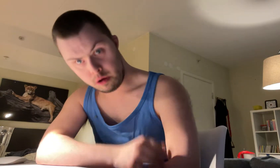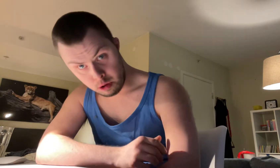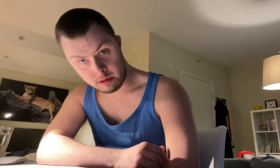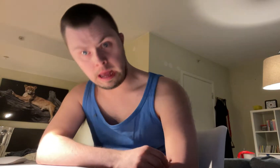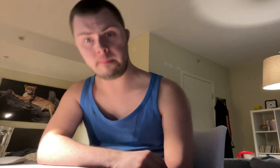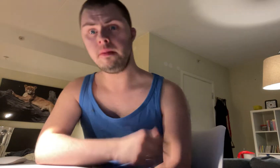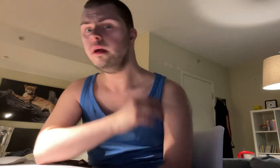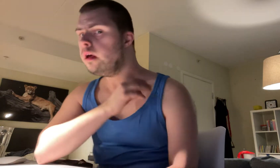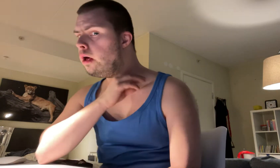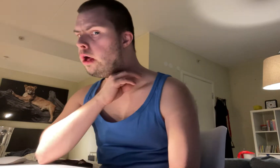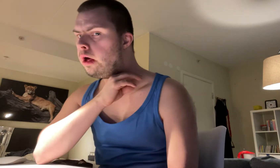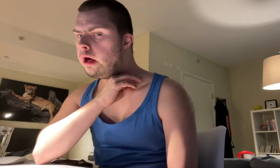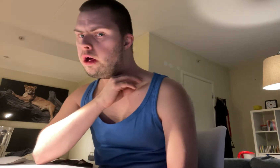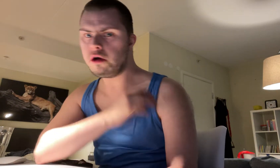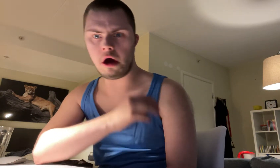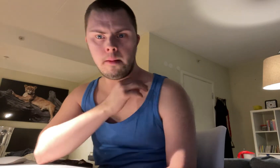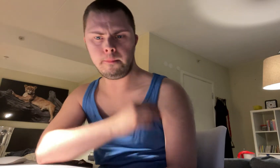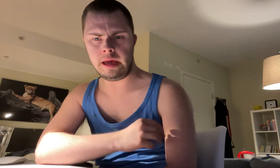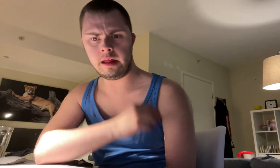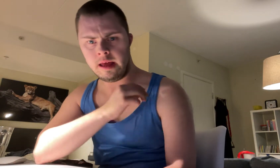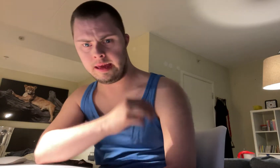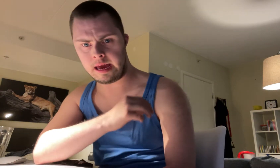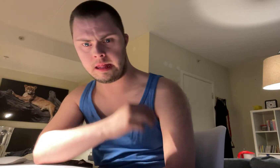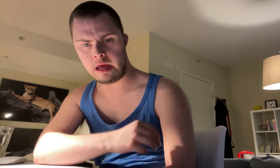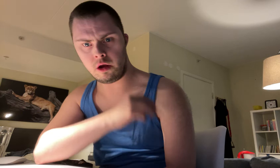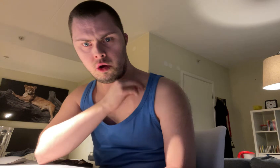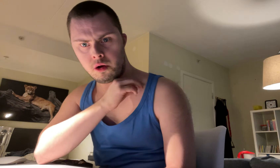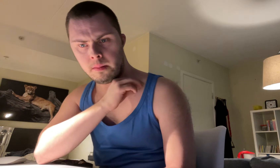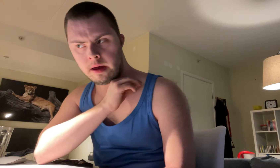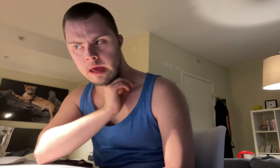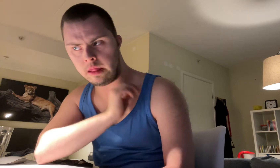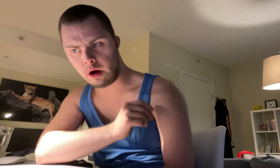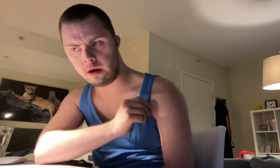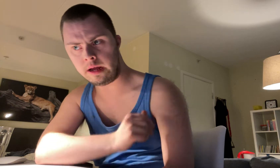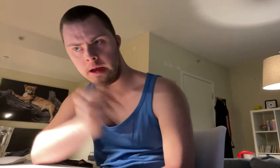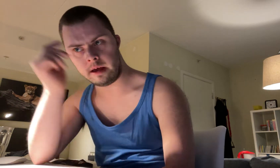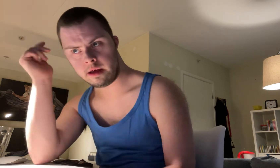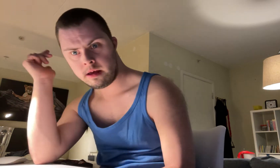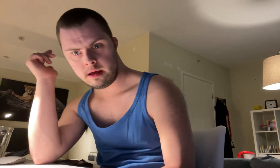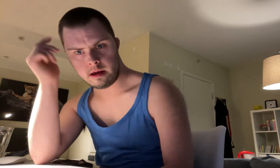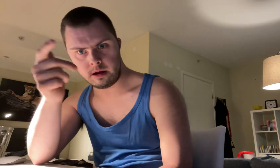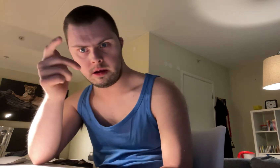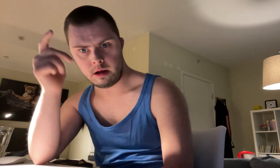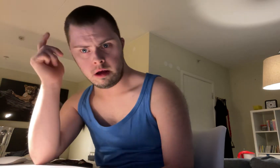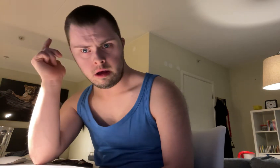Just det, gör min egna YouTube-kanal.